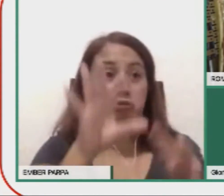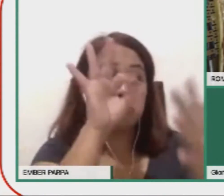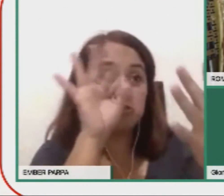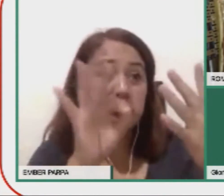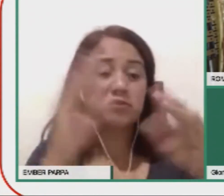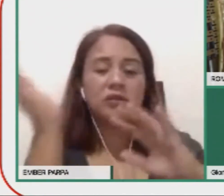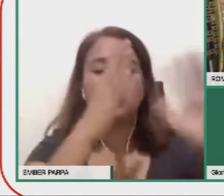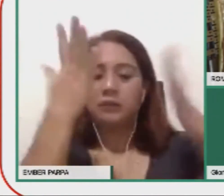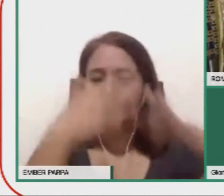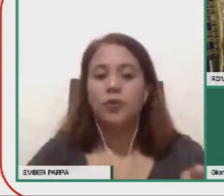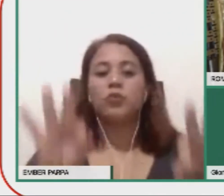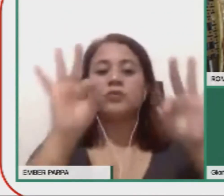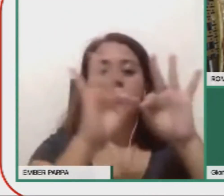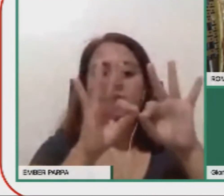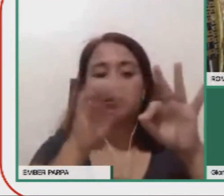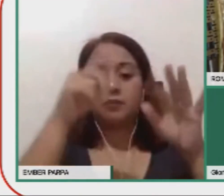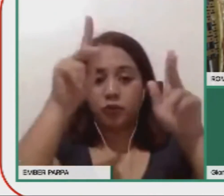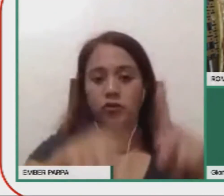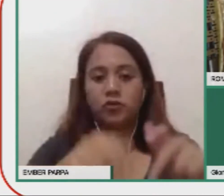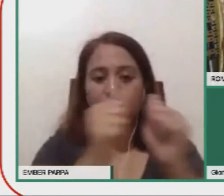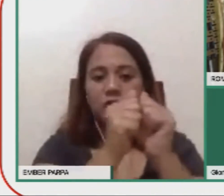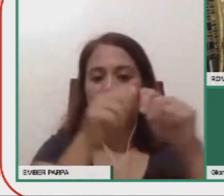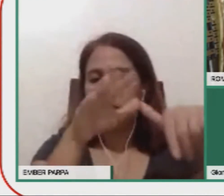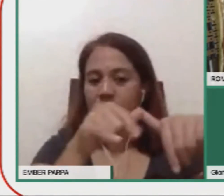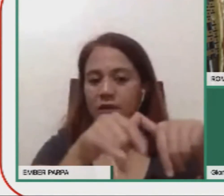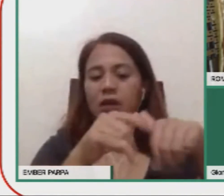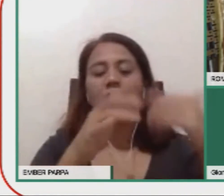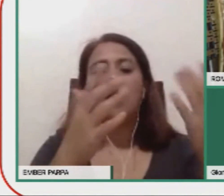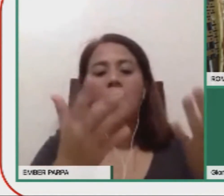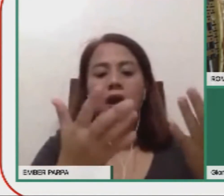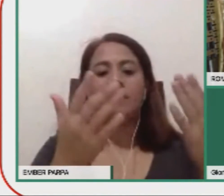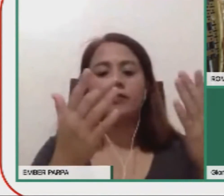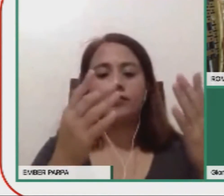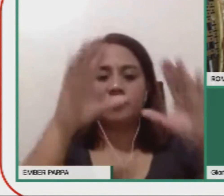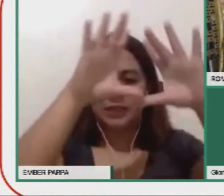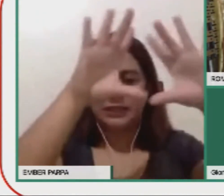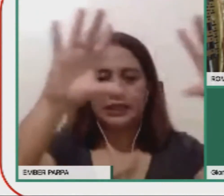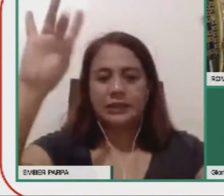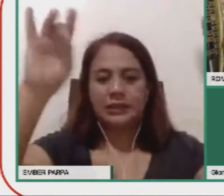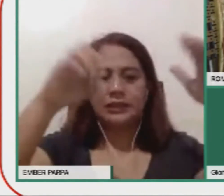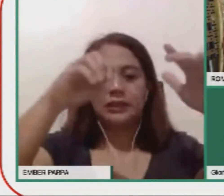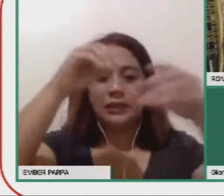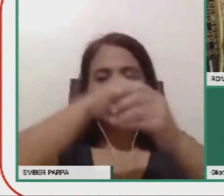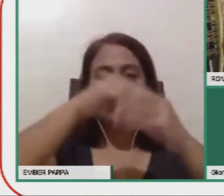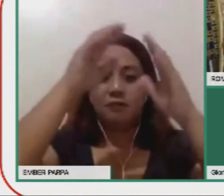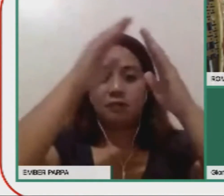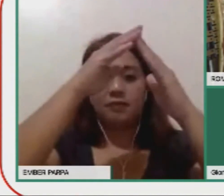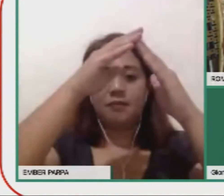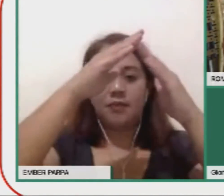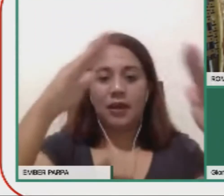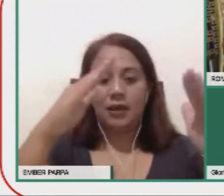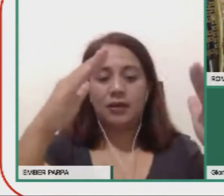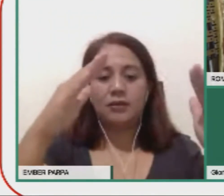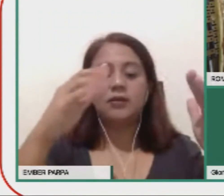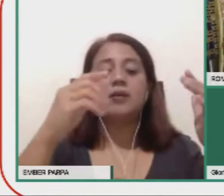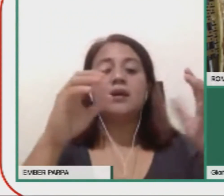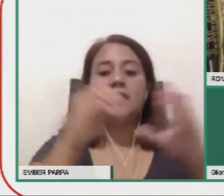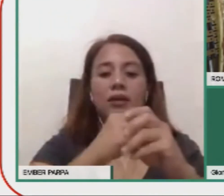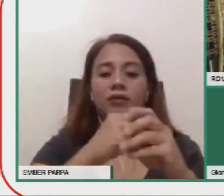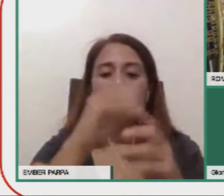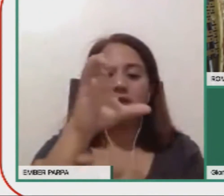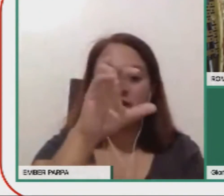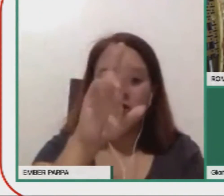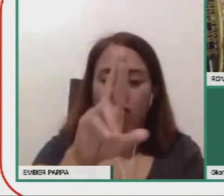po na ang mga persons with disability ay may mga signages sa loob ng bahay, sa pagdating sa mga bathroom, sa mga malls,